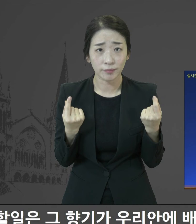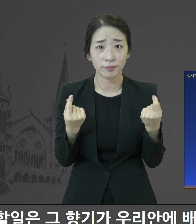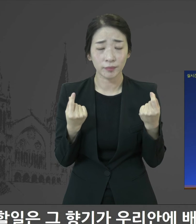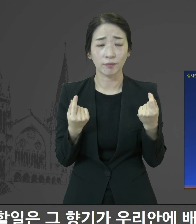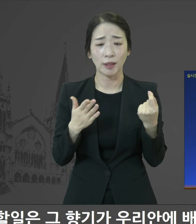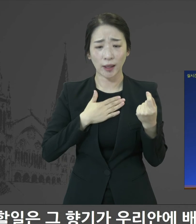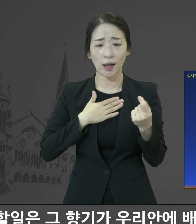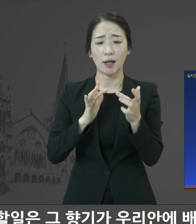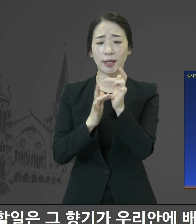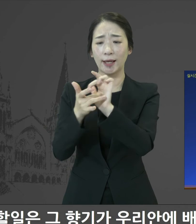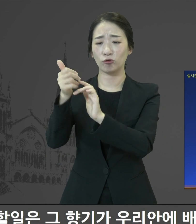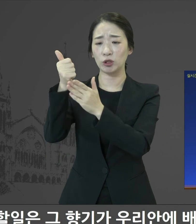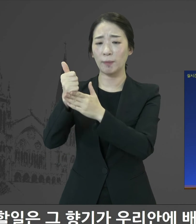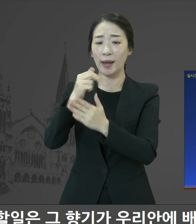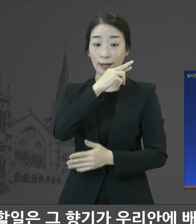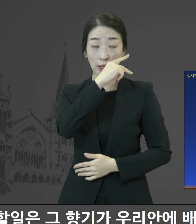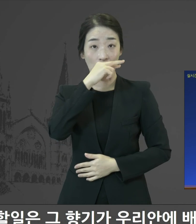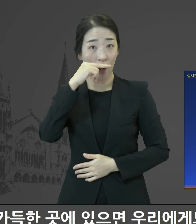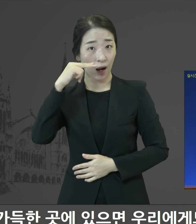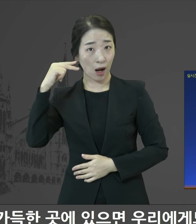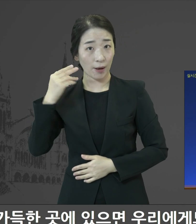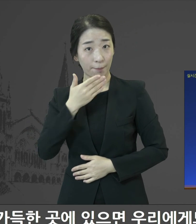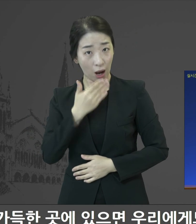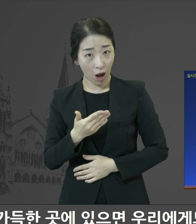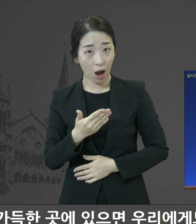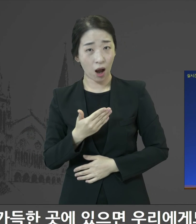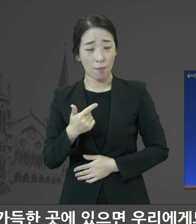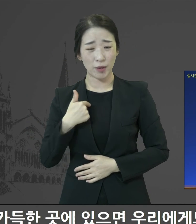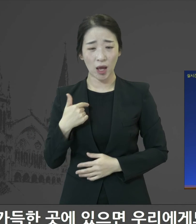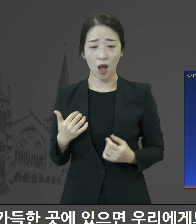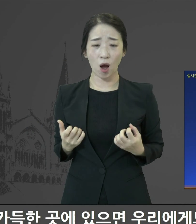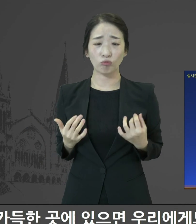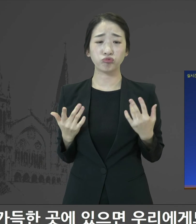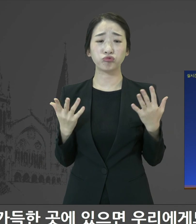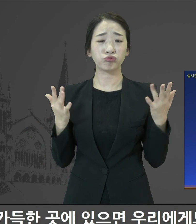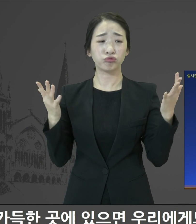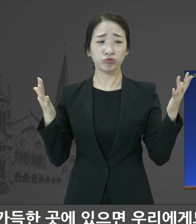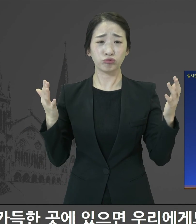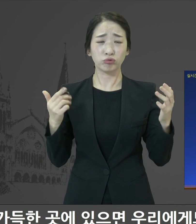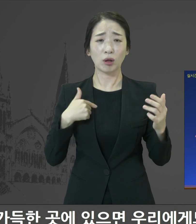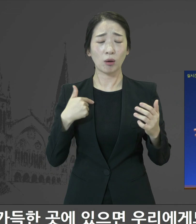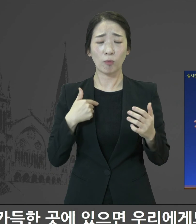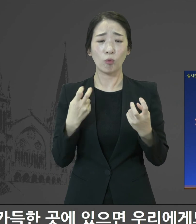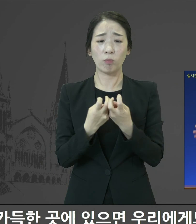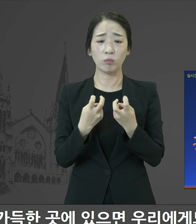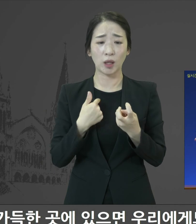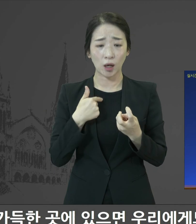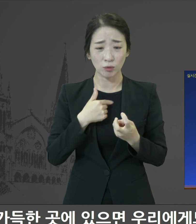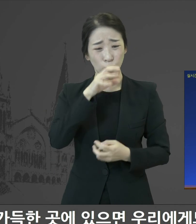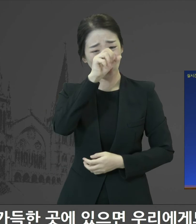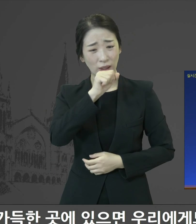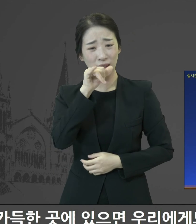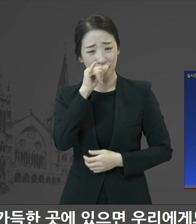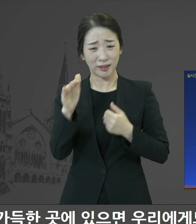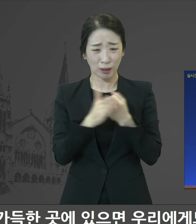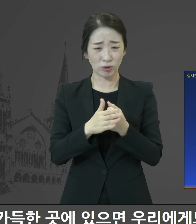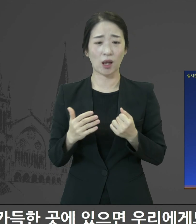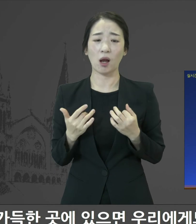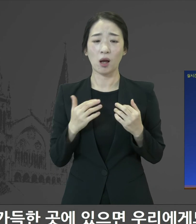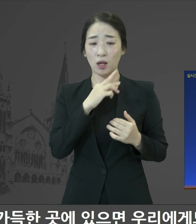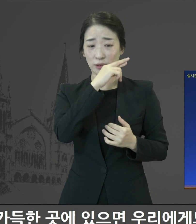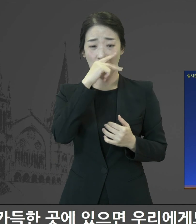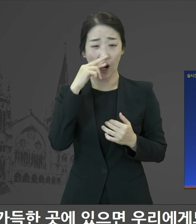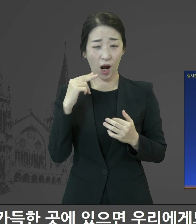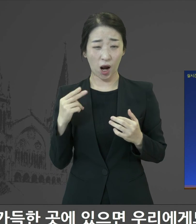그리스도의 향기가 될 수 있는 것은 내 안에 무슨 향기가 날 만한 요소가 있는 것이 아니라 그리스도의 향기가 나한테 배어서